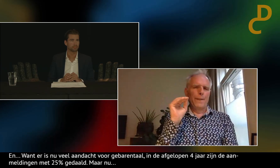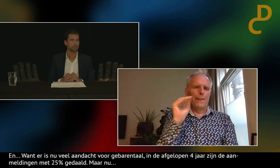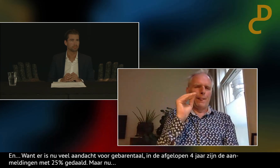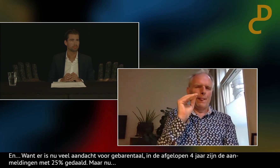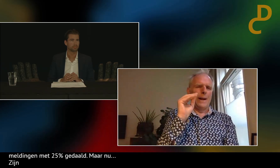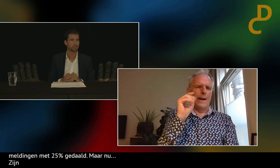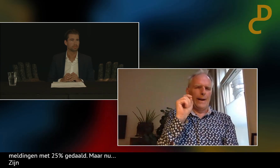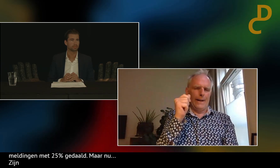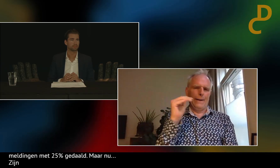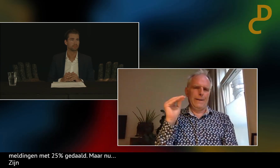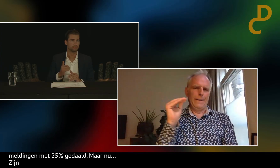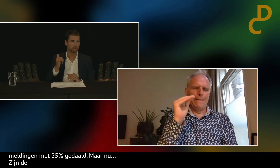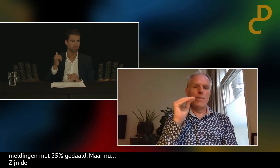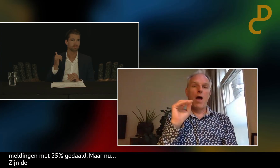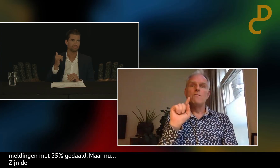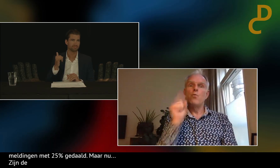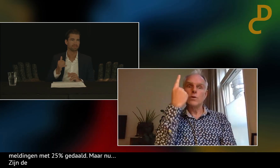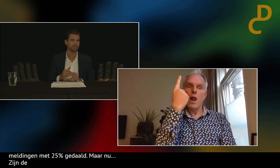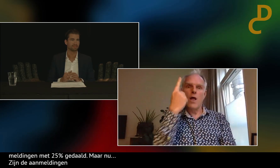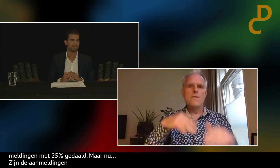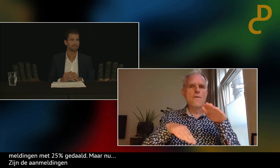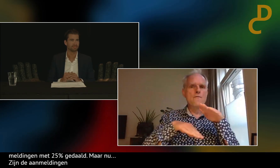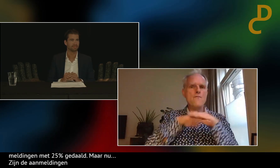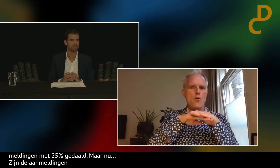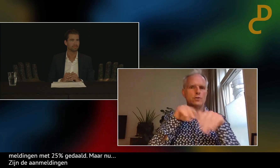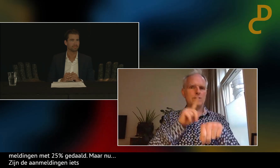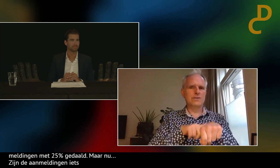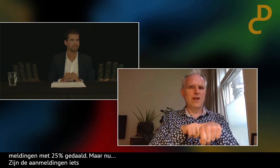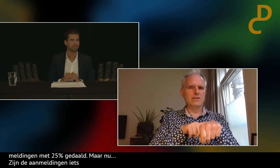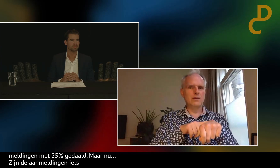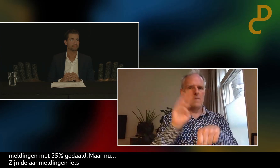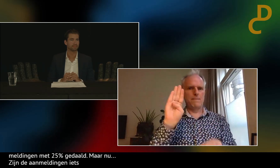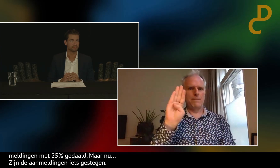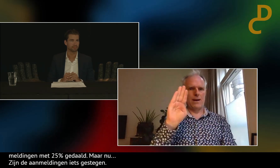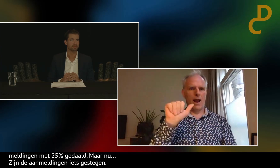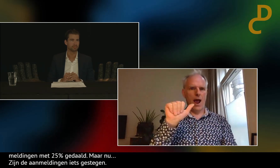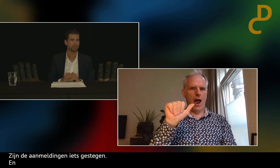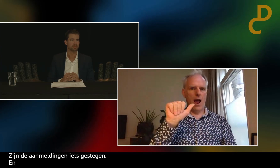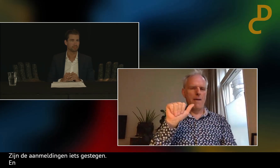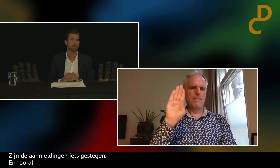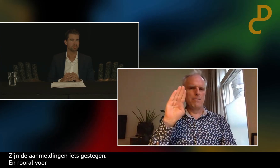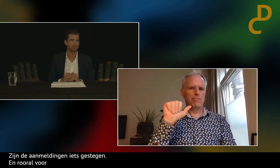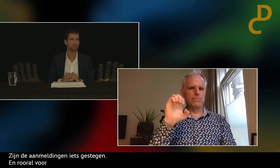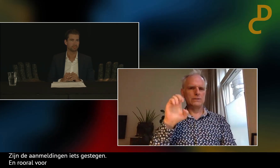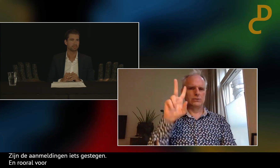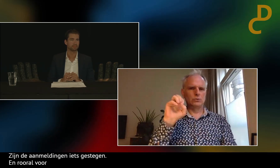zijn de aanmeldingen iets gestegen. En vooral voor de voltijdopleiding, voor de bachelor, voor de